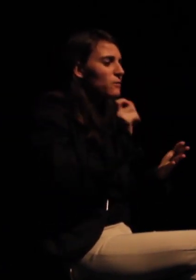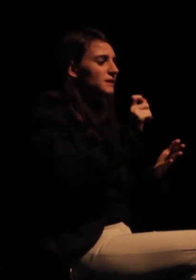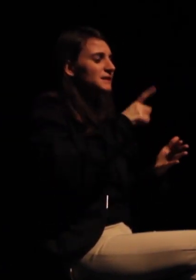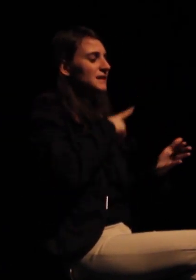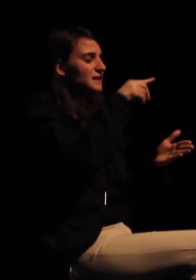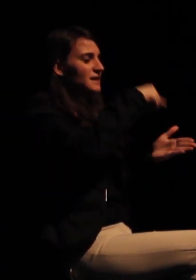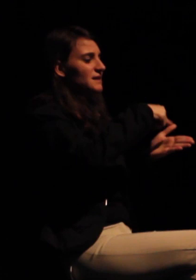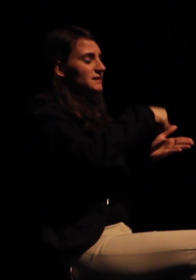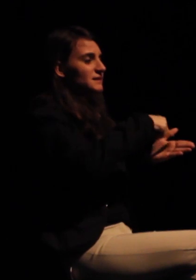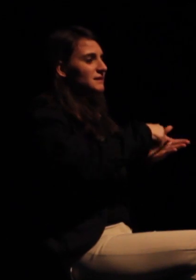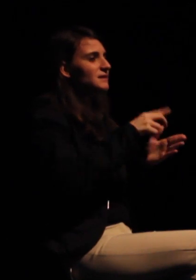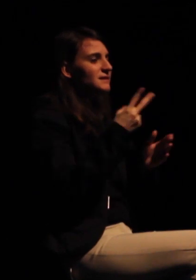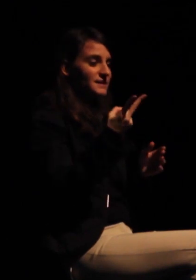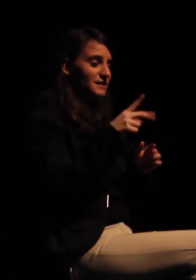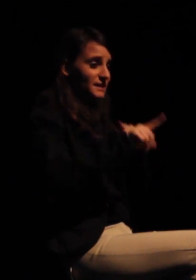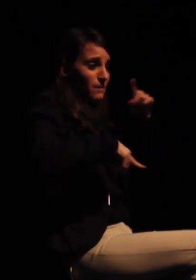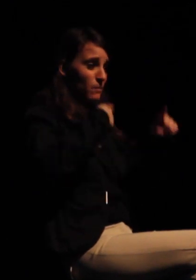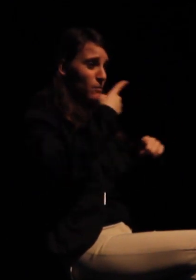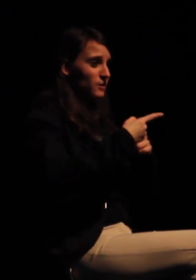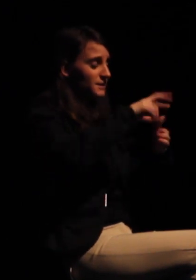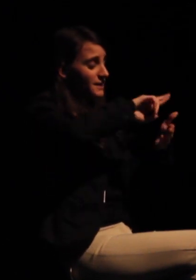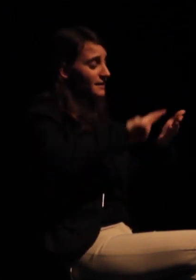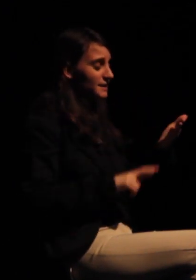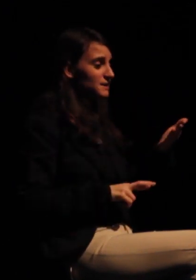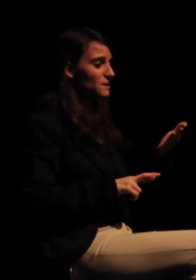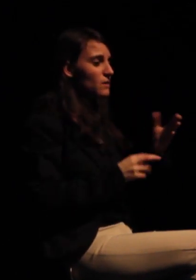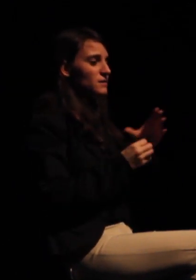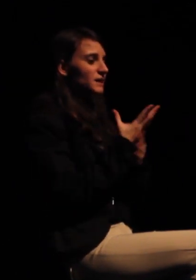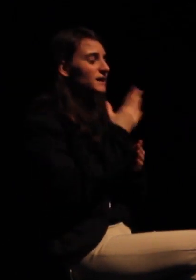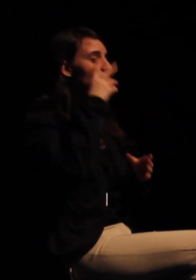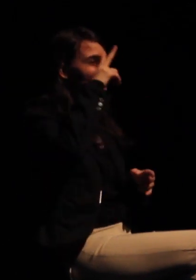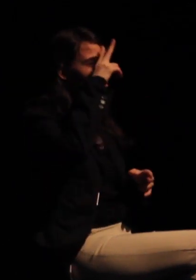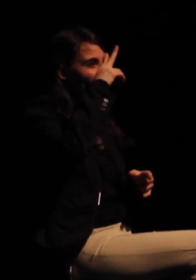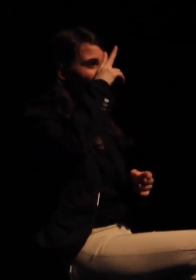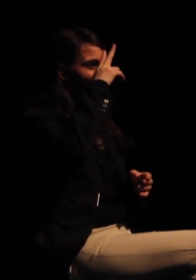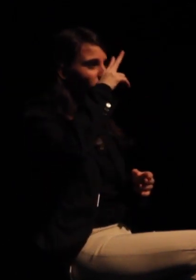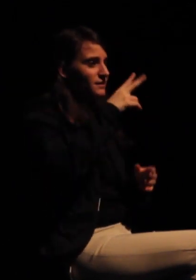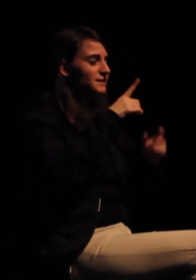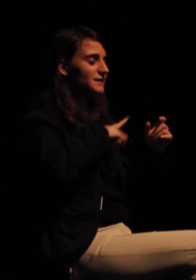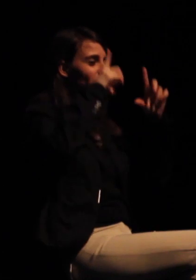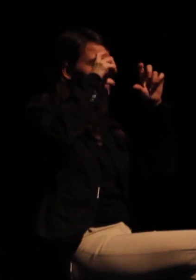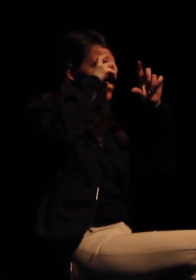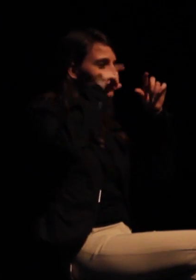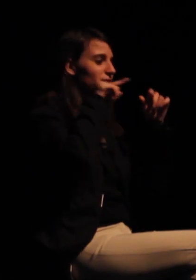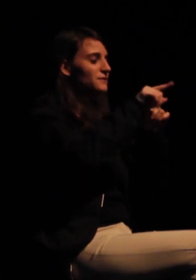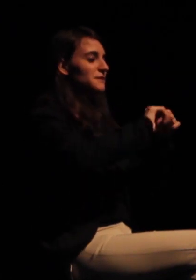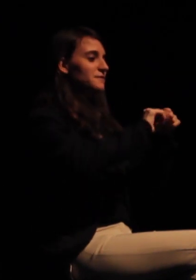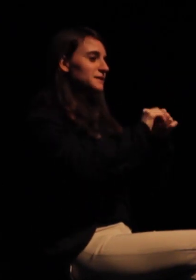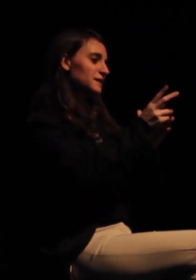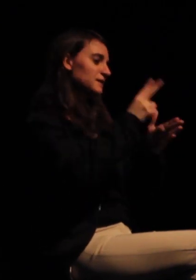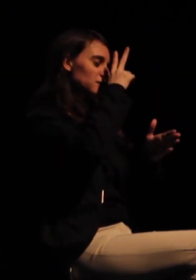lá. Segunda parte, fazer uma redação, criar uma história a partir daquilo. E